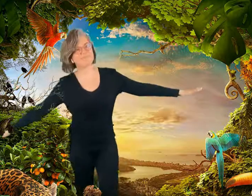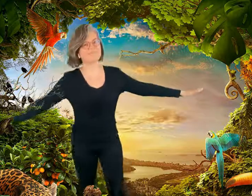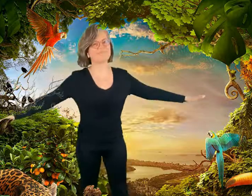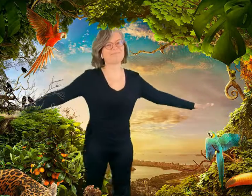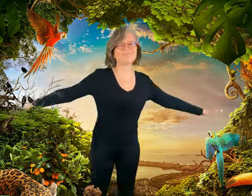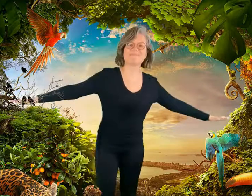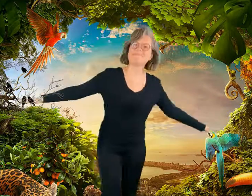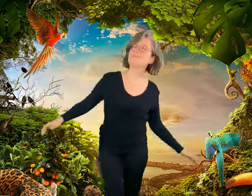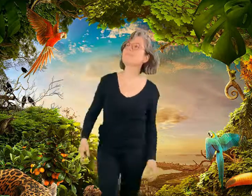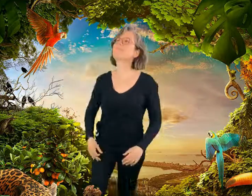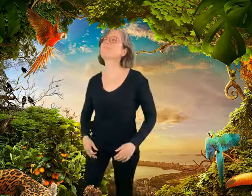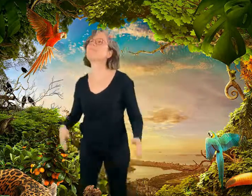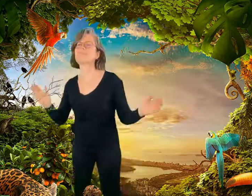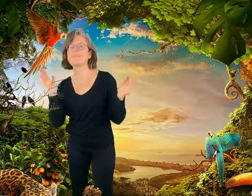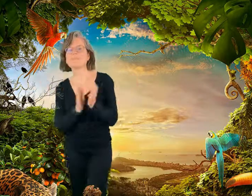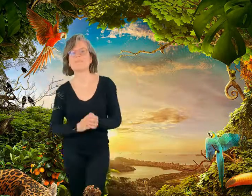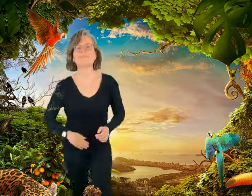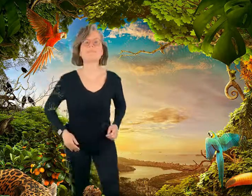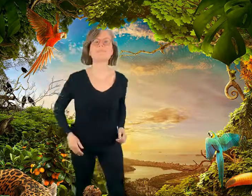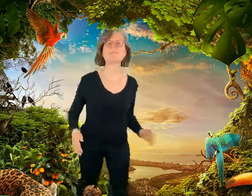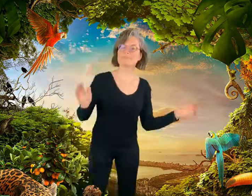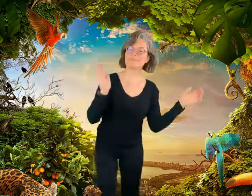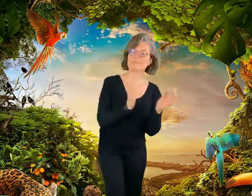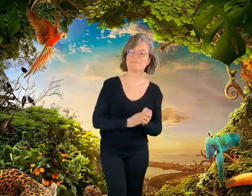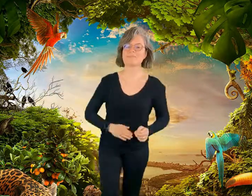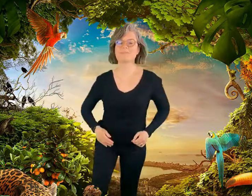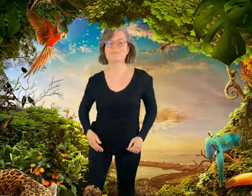held. Van een stewardess mag ik mee.